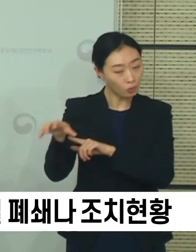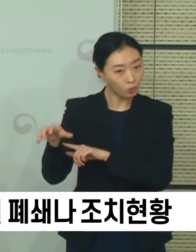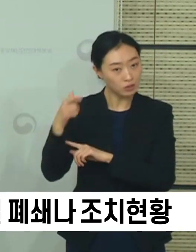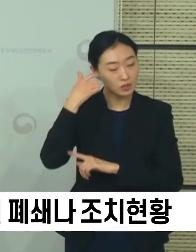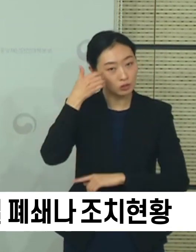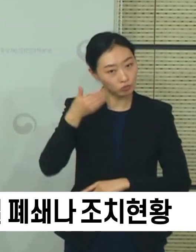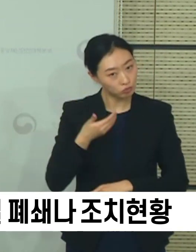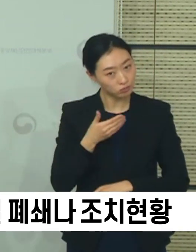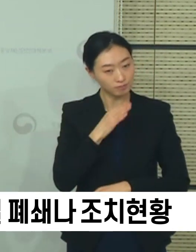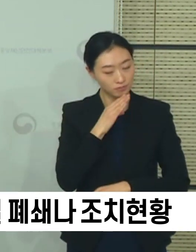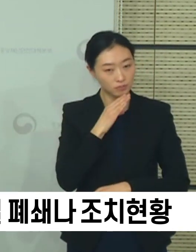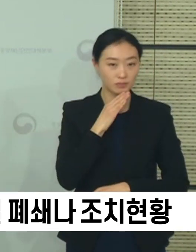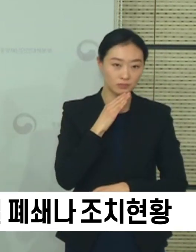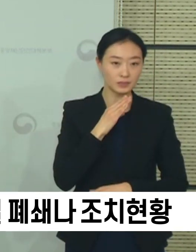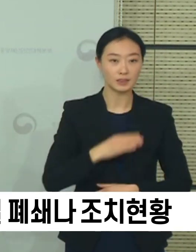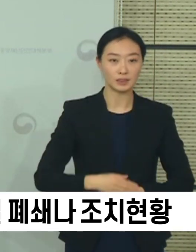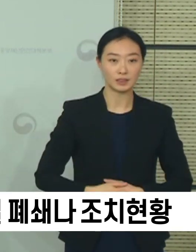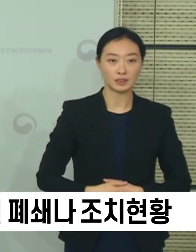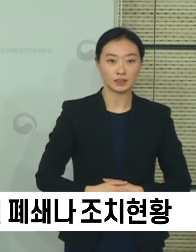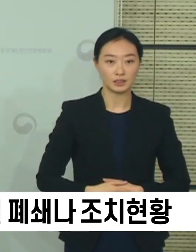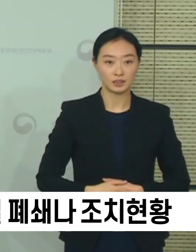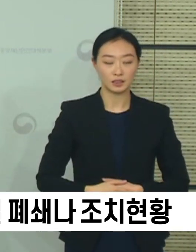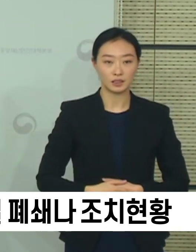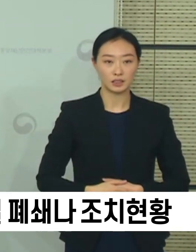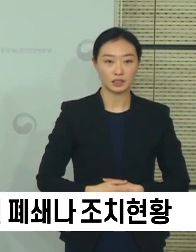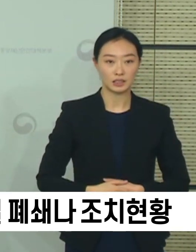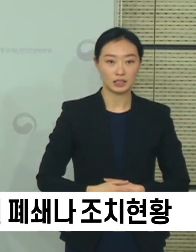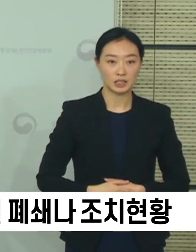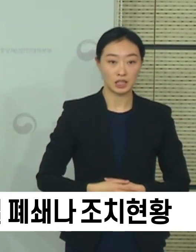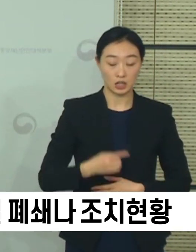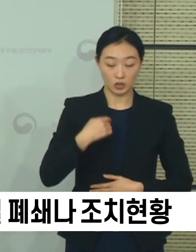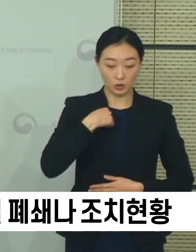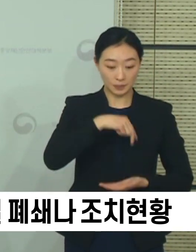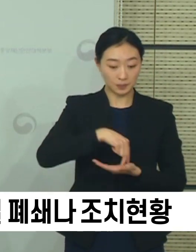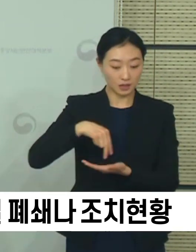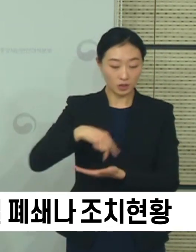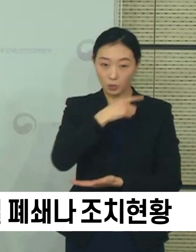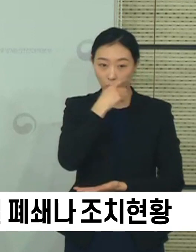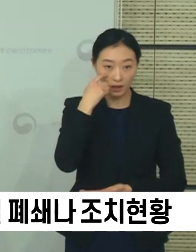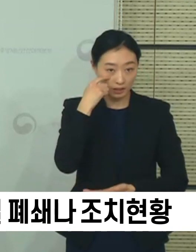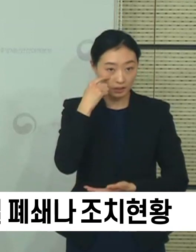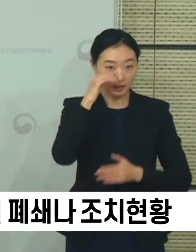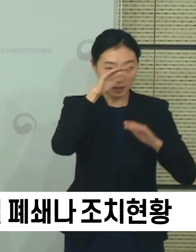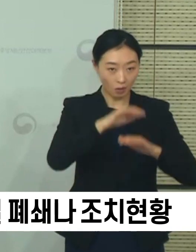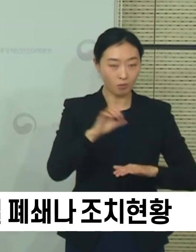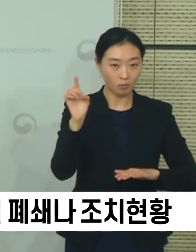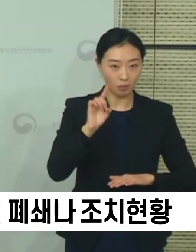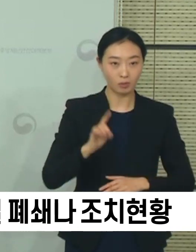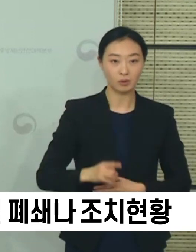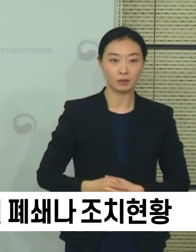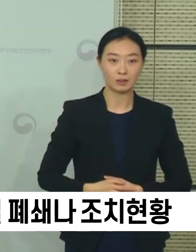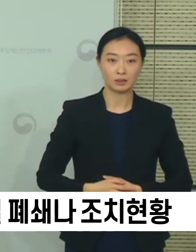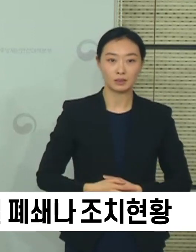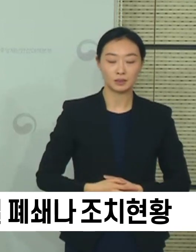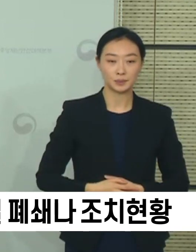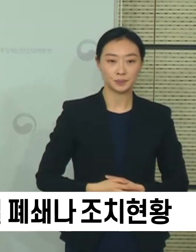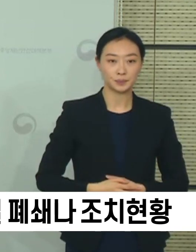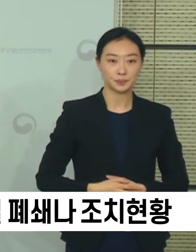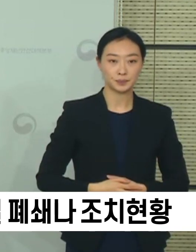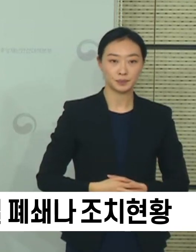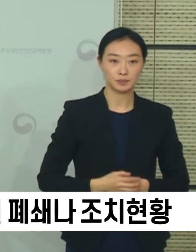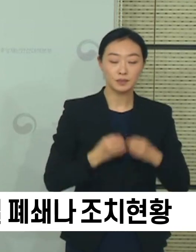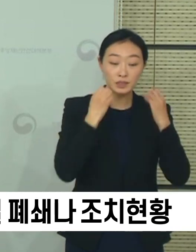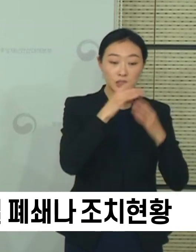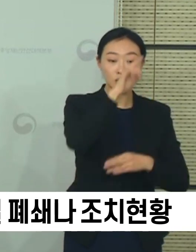좀 모르겠는데 일단 저희가 확인하고 있는 바는 그